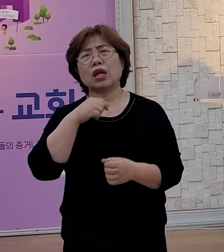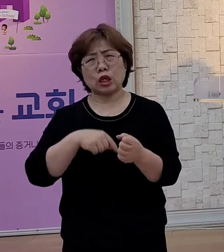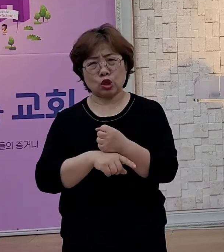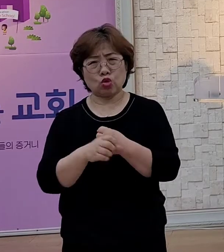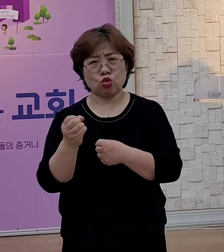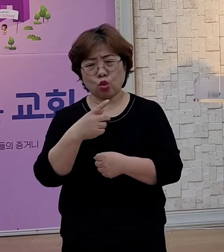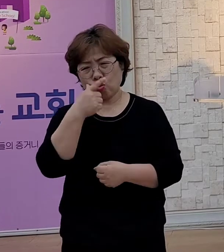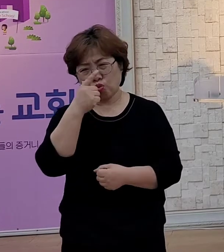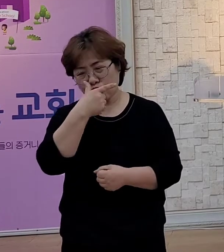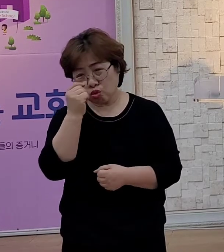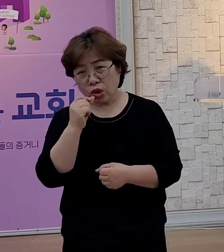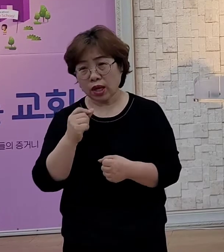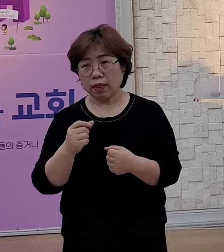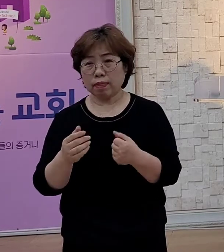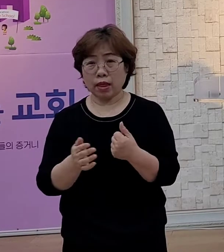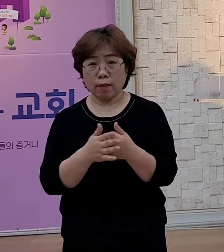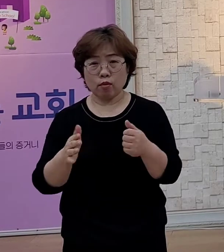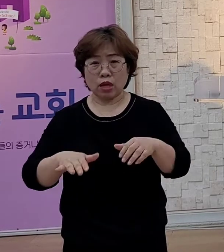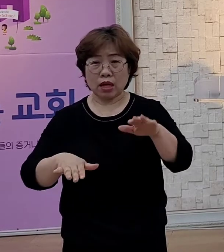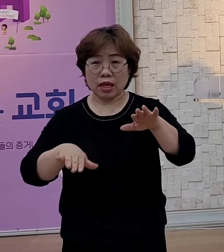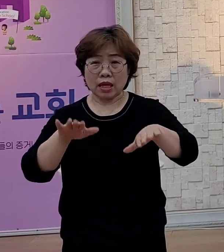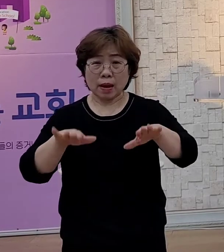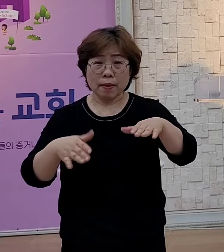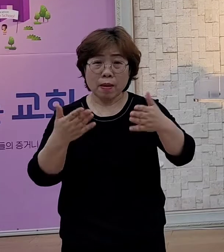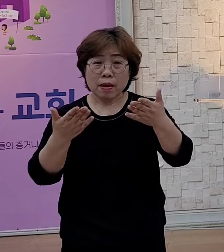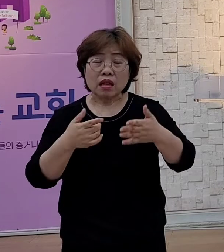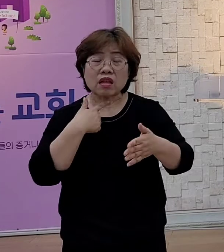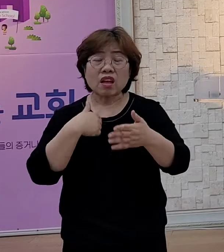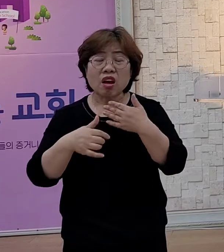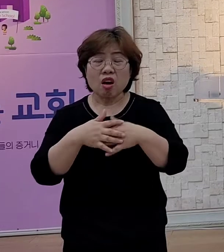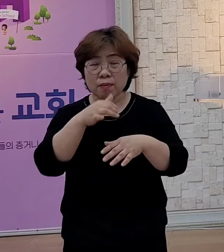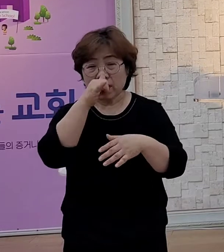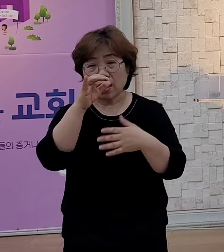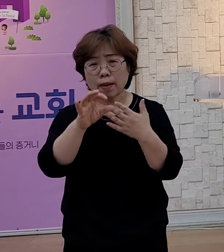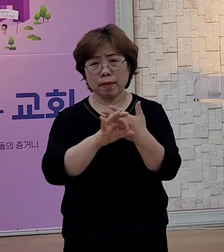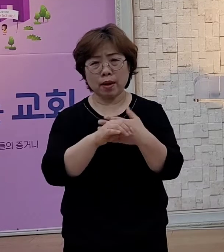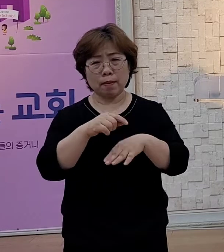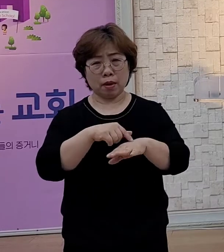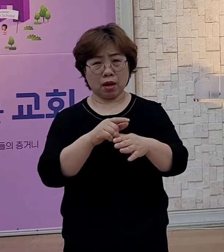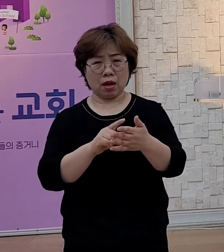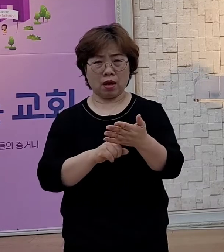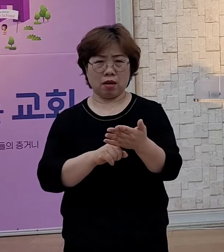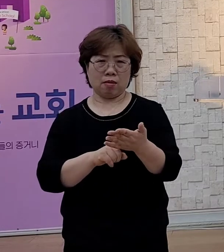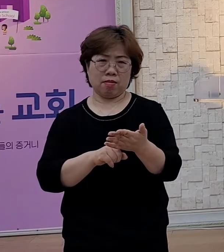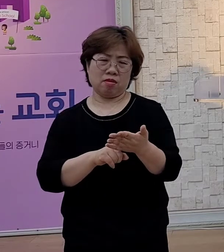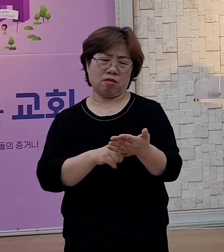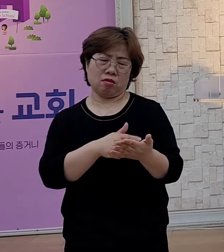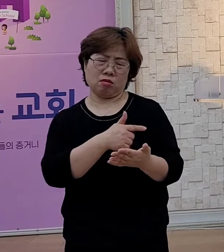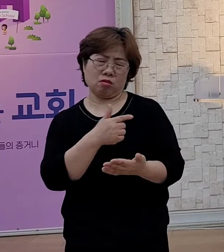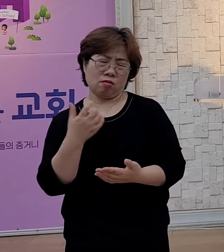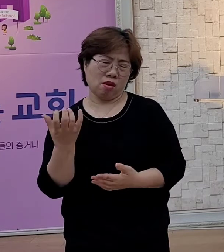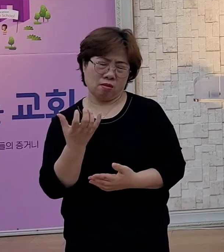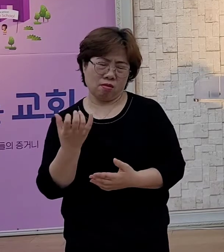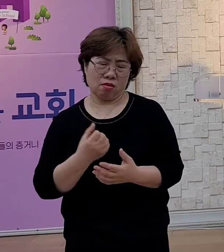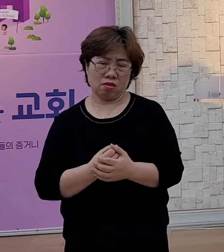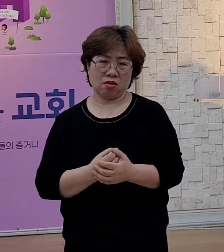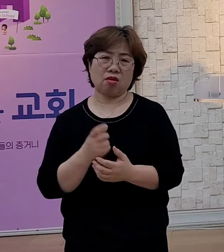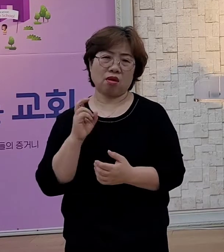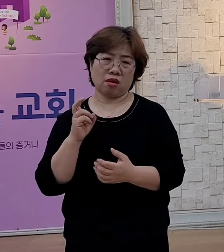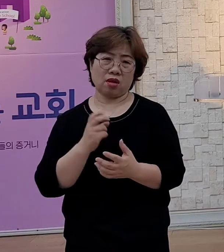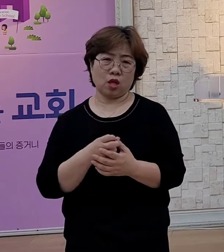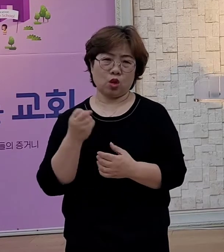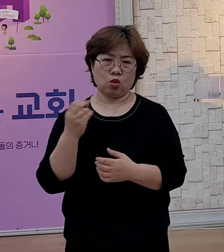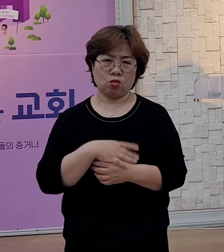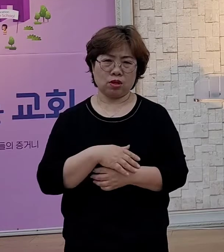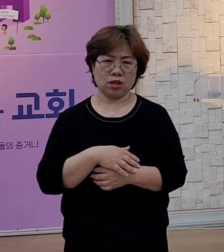이유로 여러분 차별을 당한 경험이 있다면 아마 그때 그 마음은 상당히 아프고 또